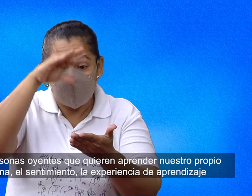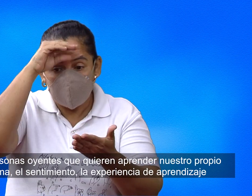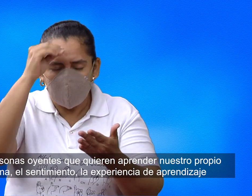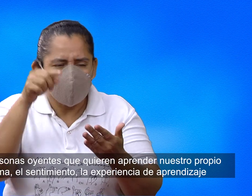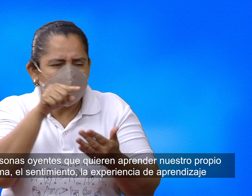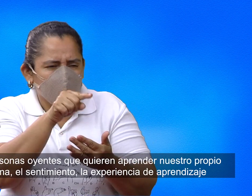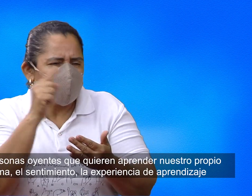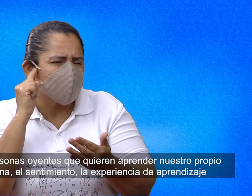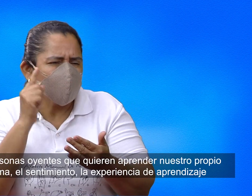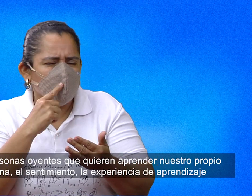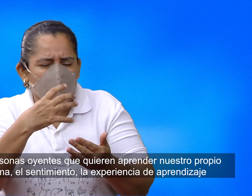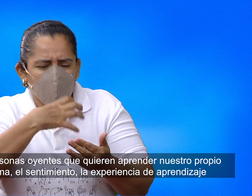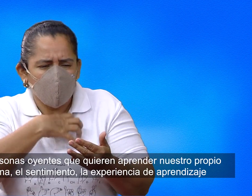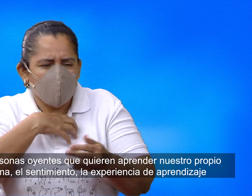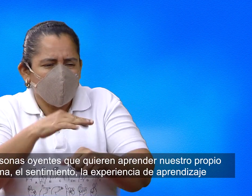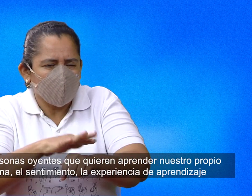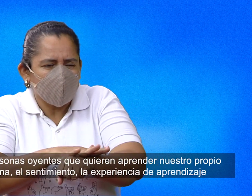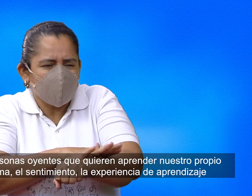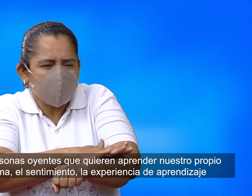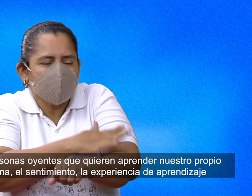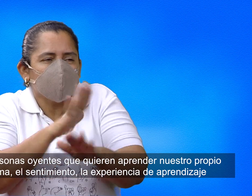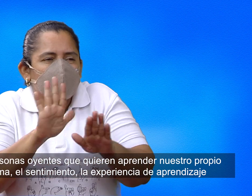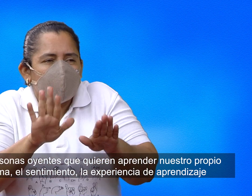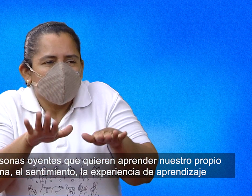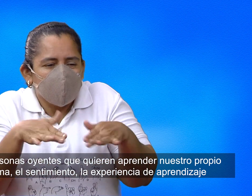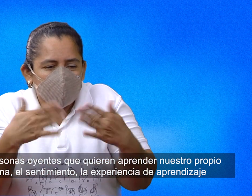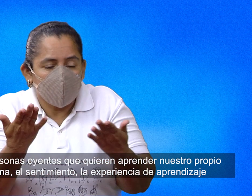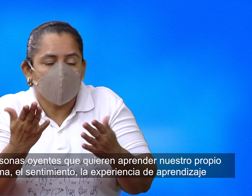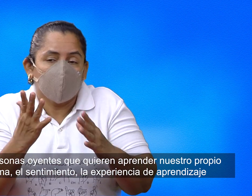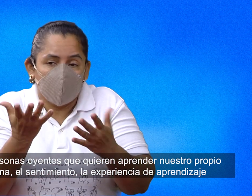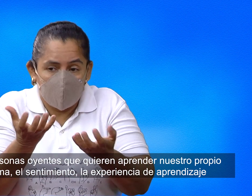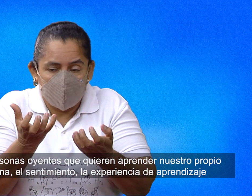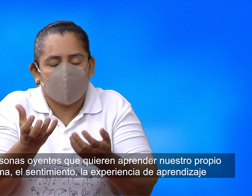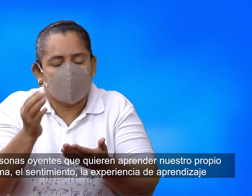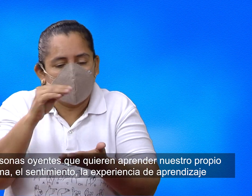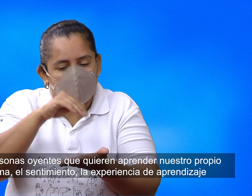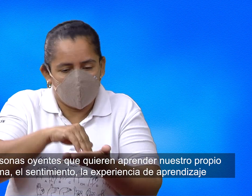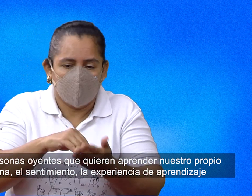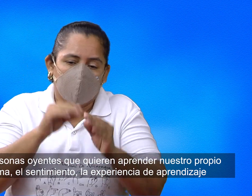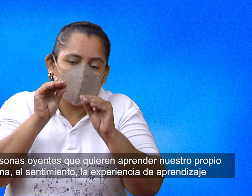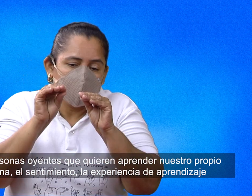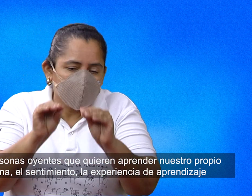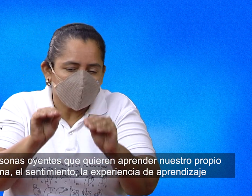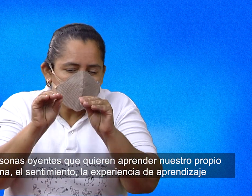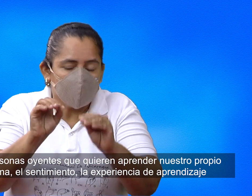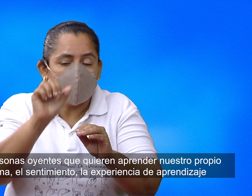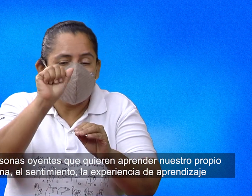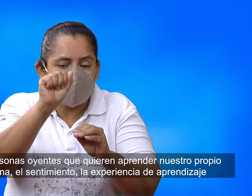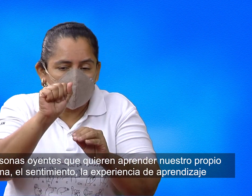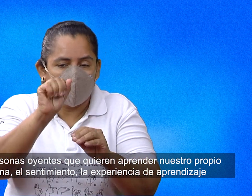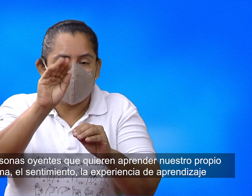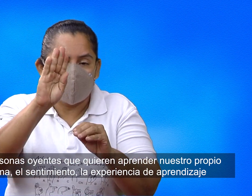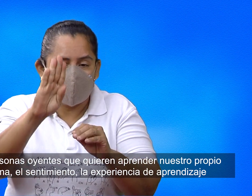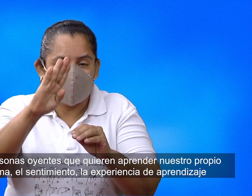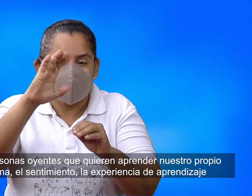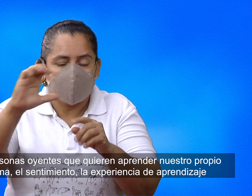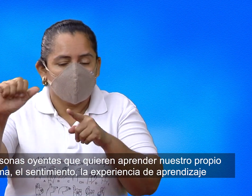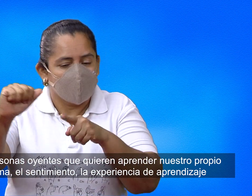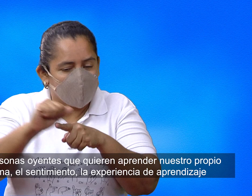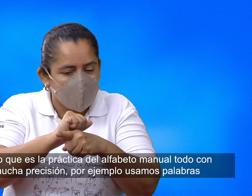oyentes que quieren aprender nuestro propio idioma, el sentimiento, la experiencia de aprendizaje en